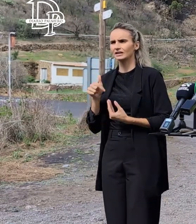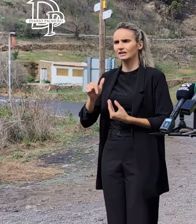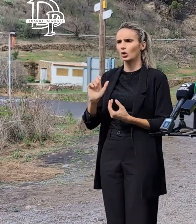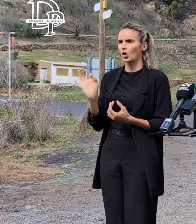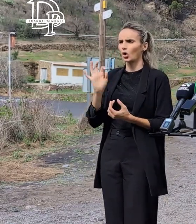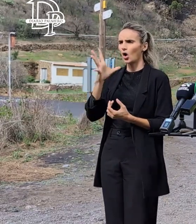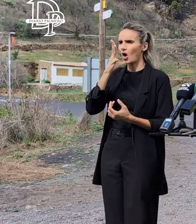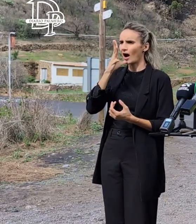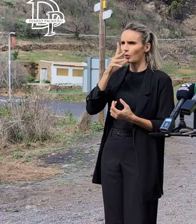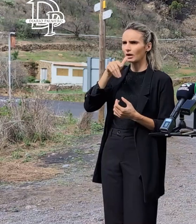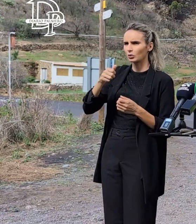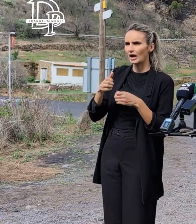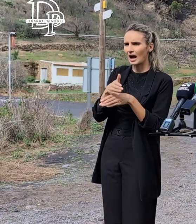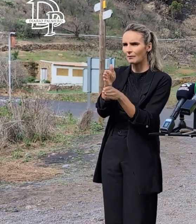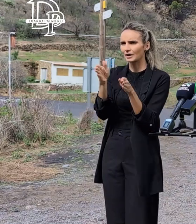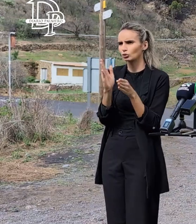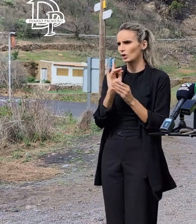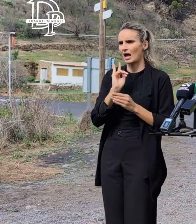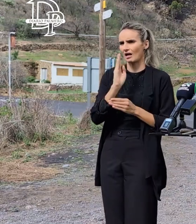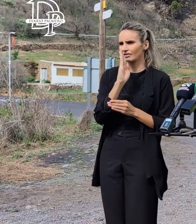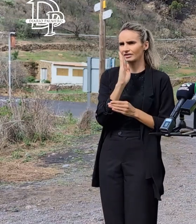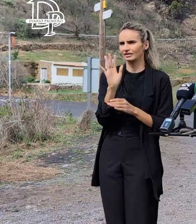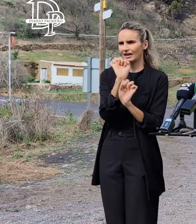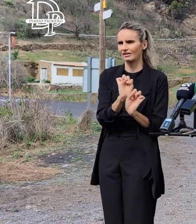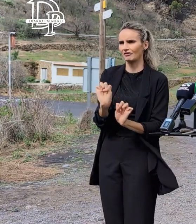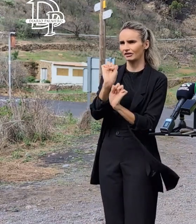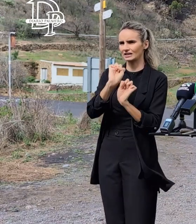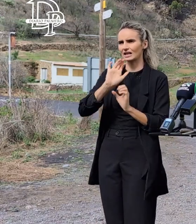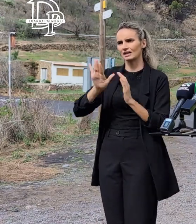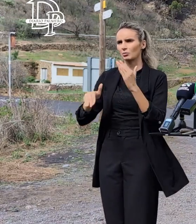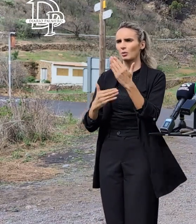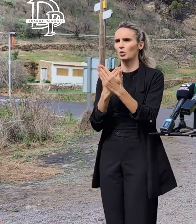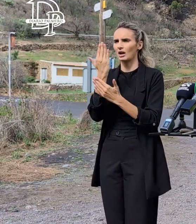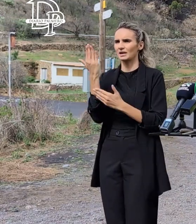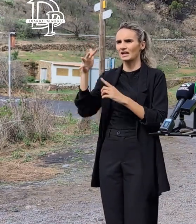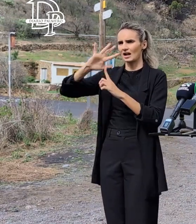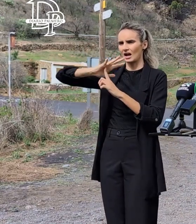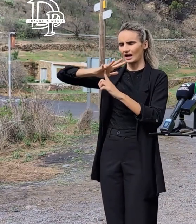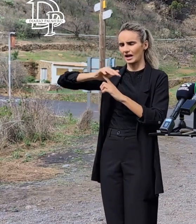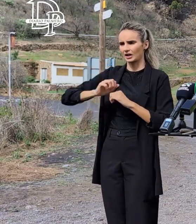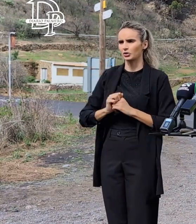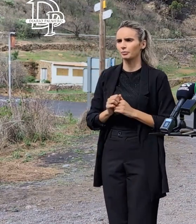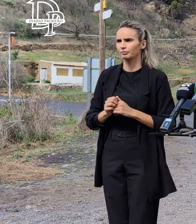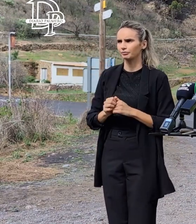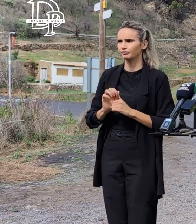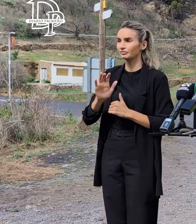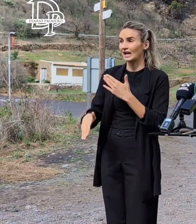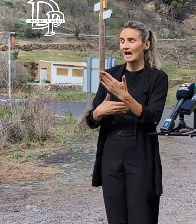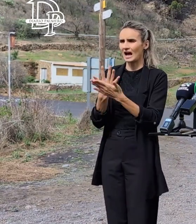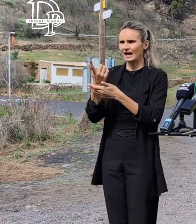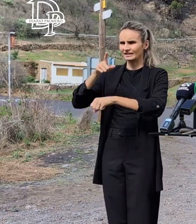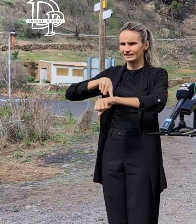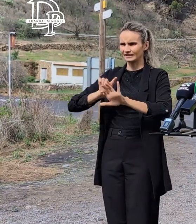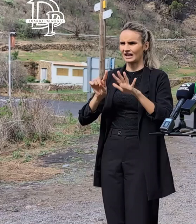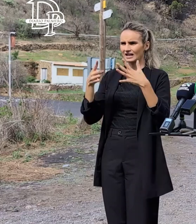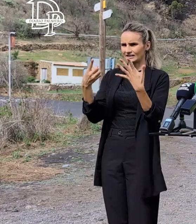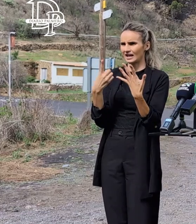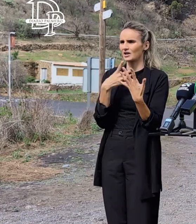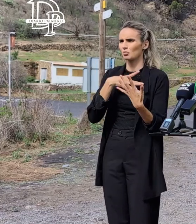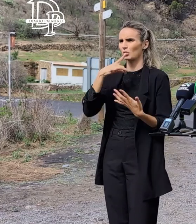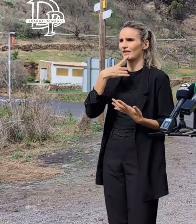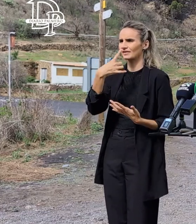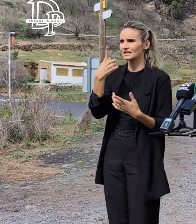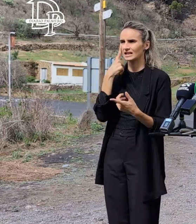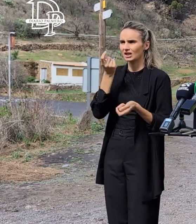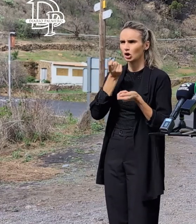línea de defensa, y luego ya por la mañana con el apoyo aéreo. Durante la tarde, hasta las 6 de la tarde, que se pueda dar ya por controlado, ¿cómo van a hacer?